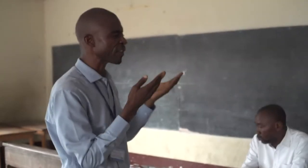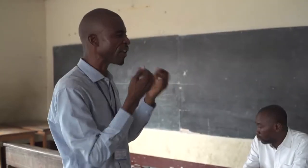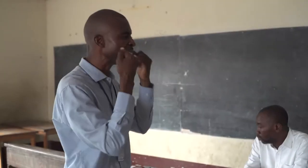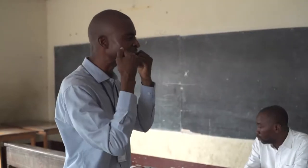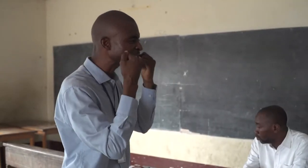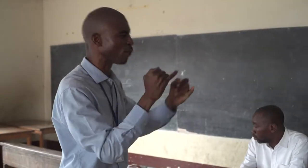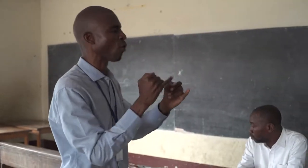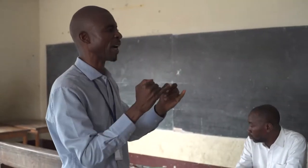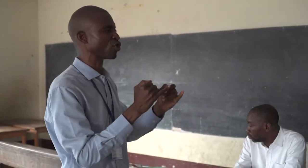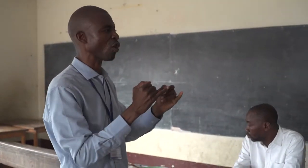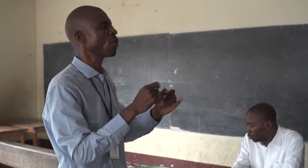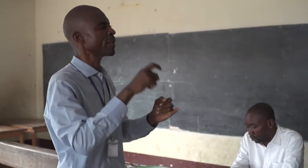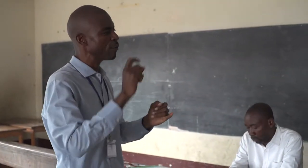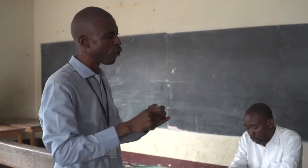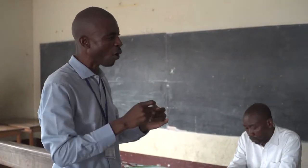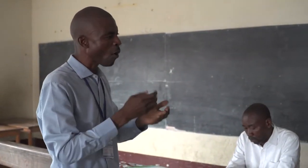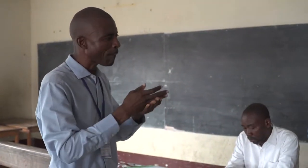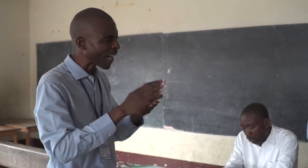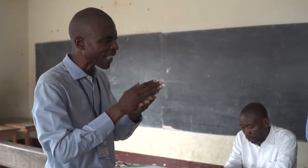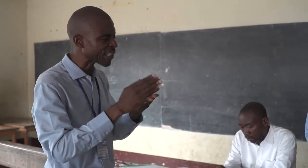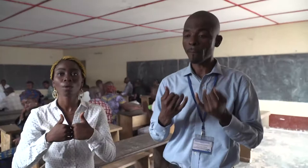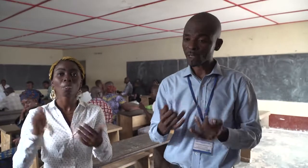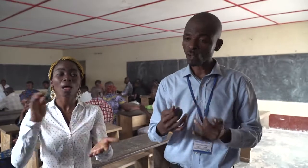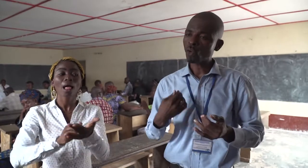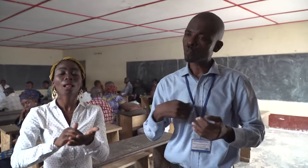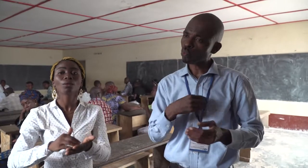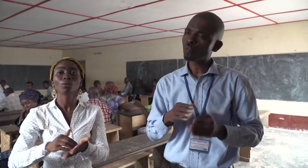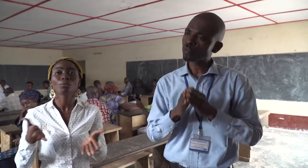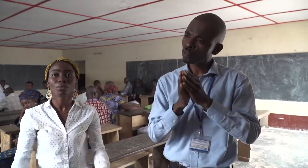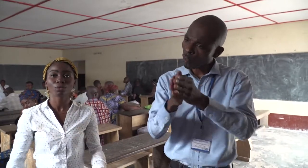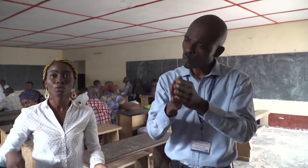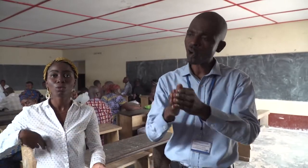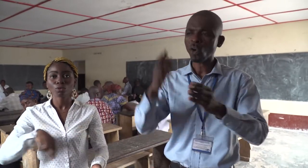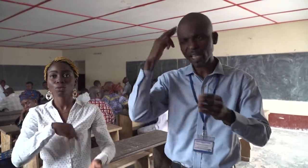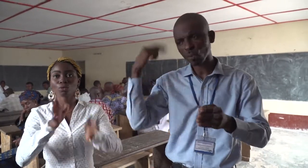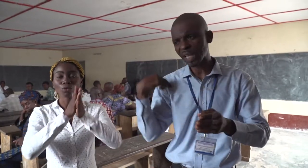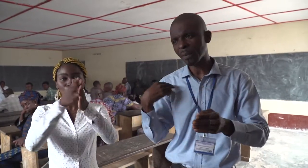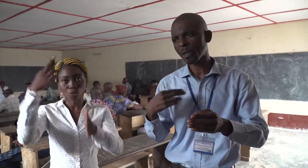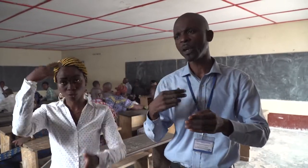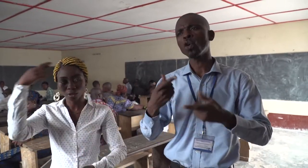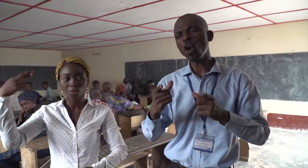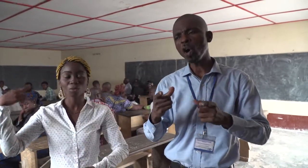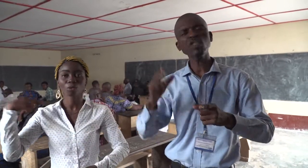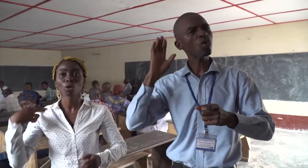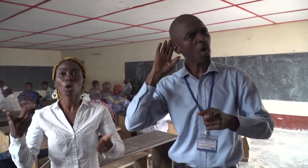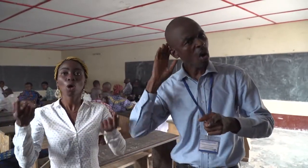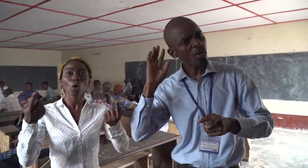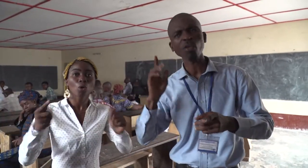passons les moments difficiles. Maintenant, nous demandons aux responsables. Quand ils entendent